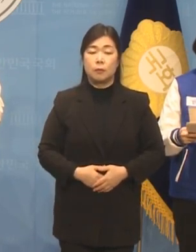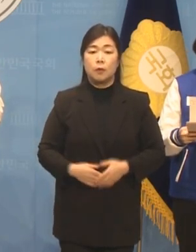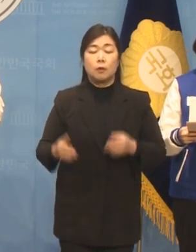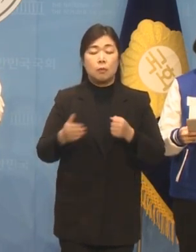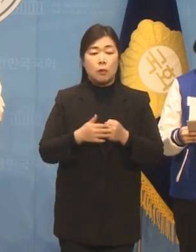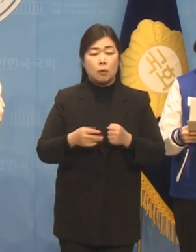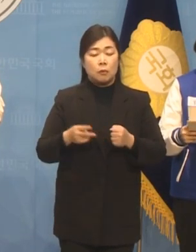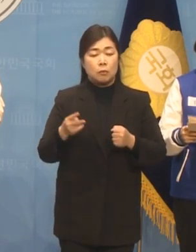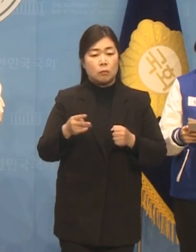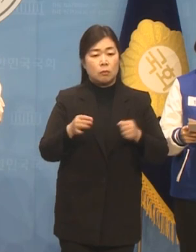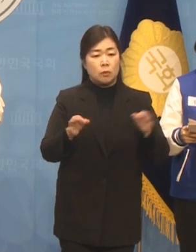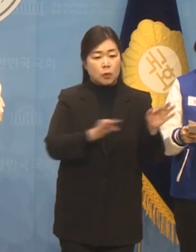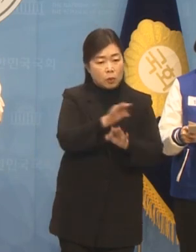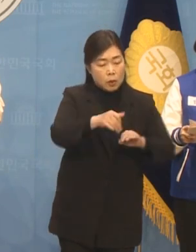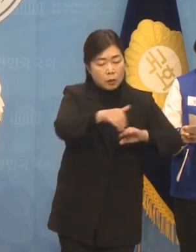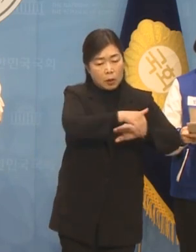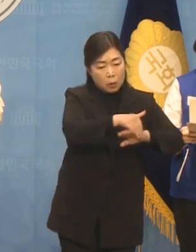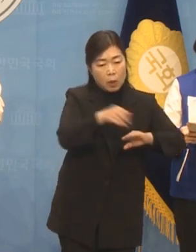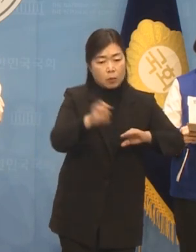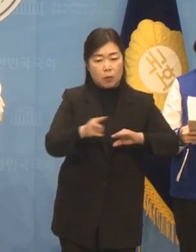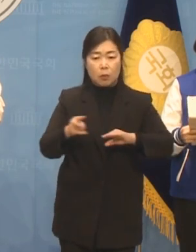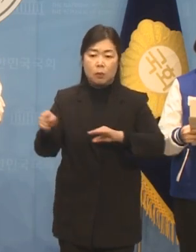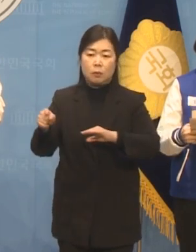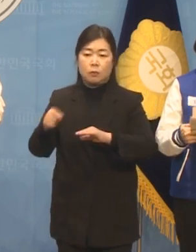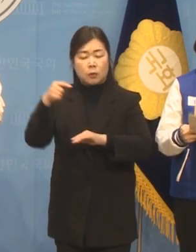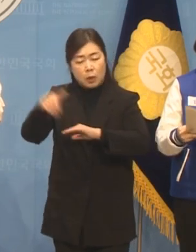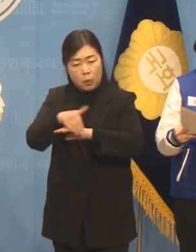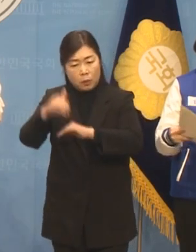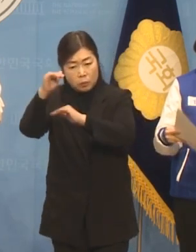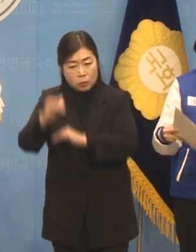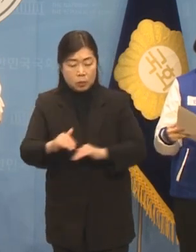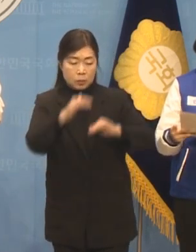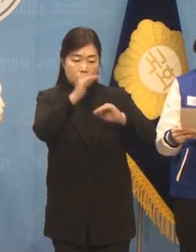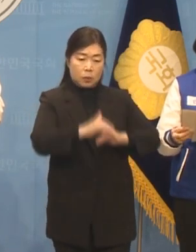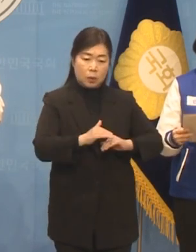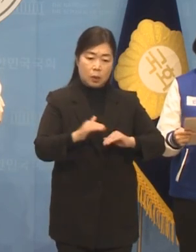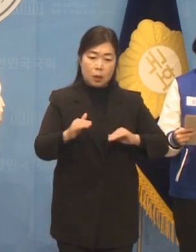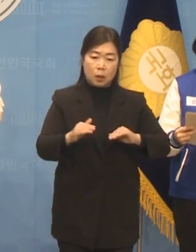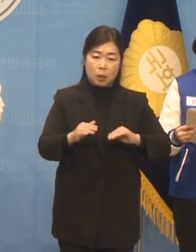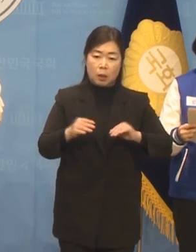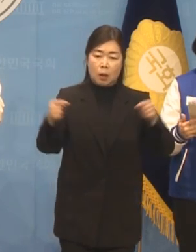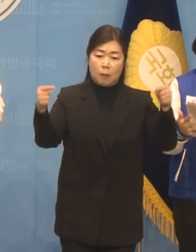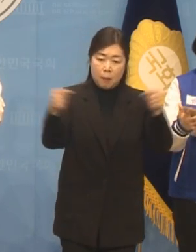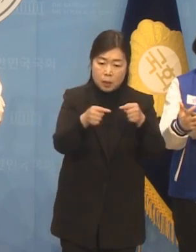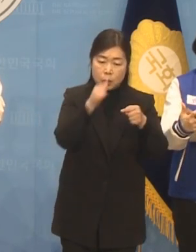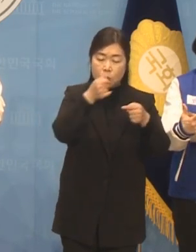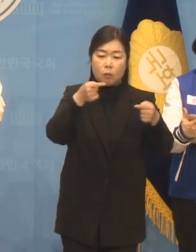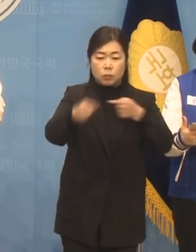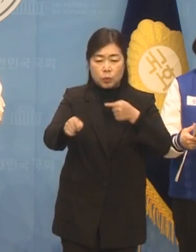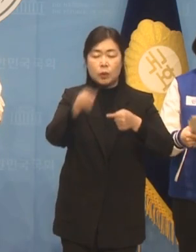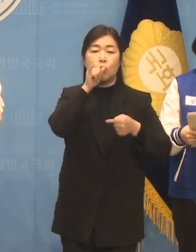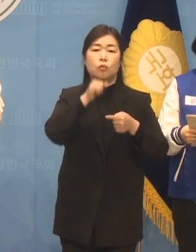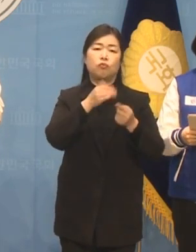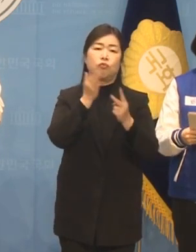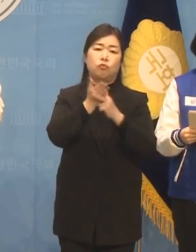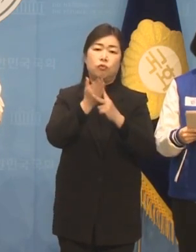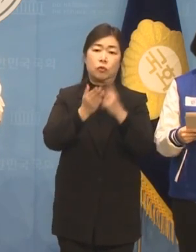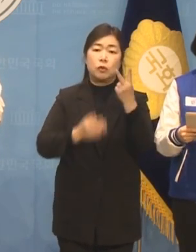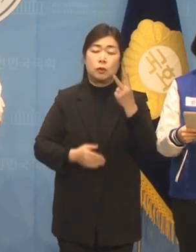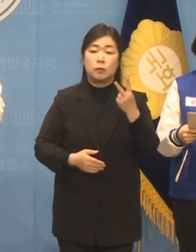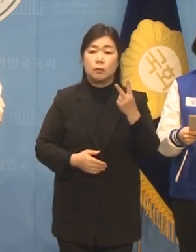원활하게 두 경제 전략들이 소통하지 못하는 모습을 보이기도 하였습니다. 22대 국회에서는 저희